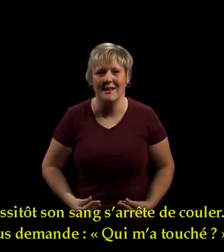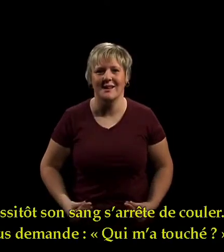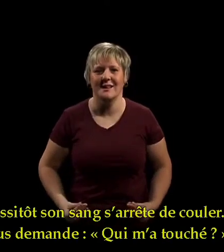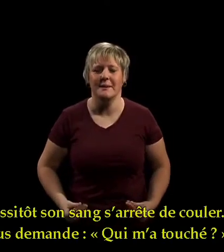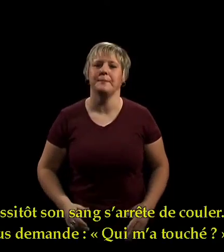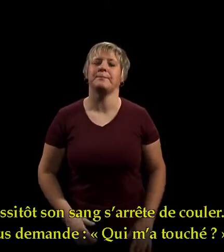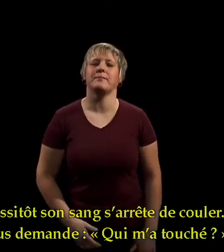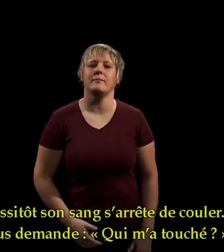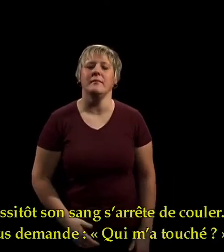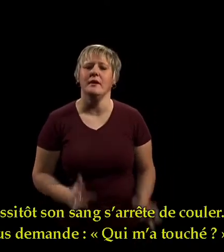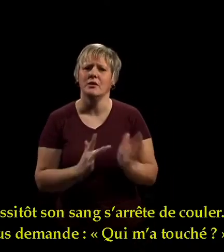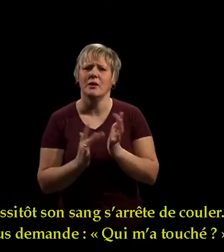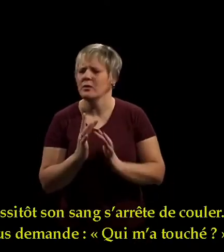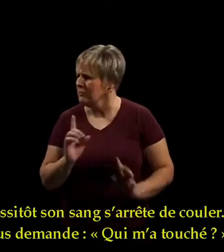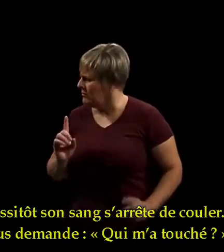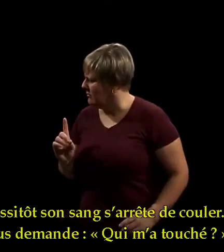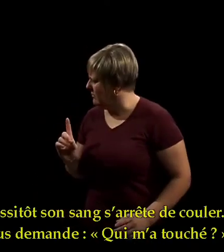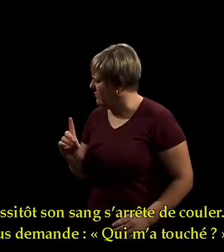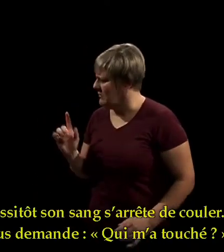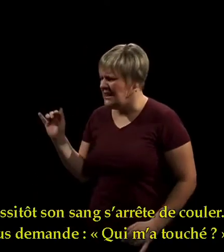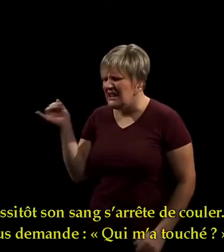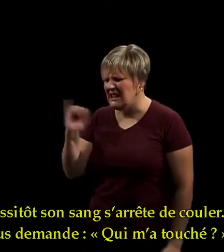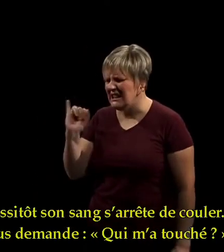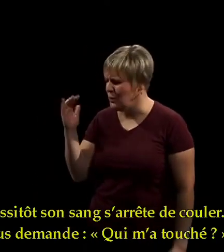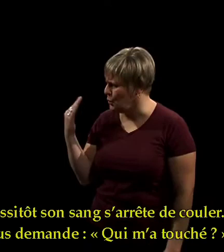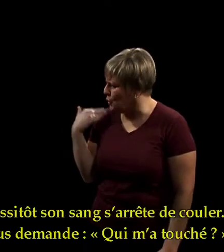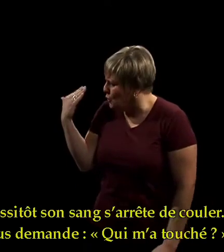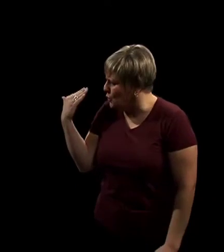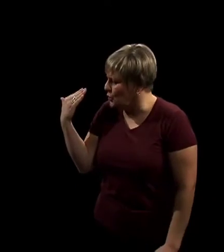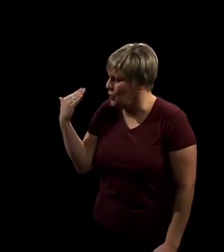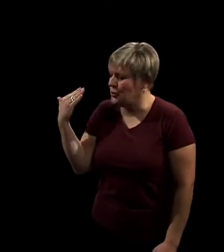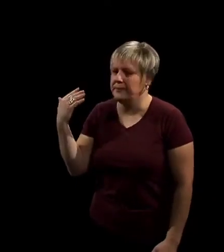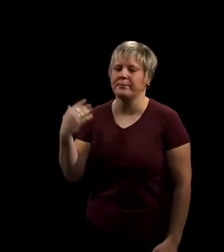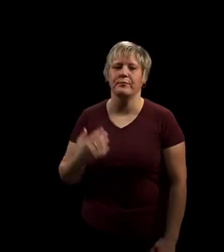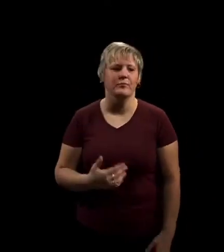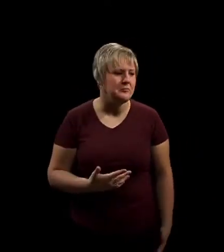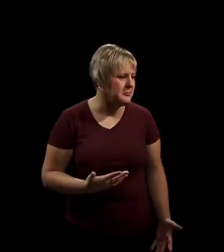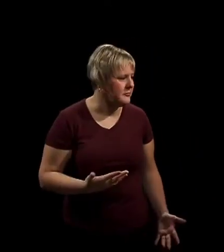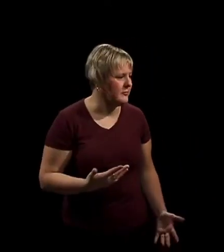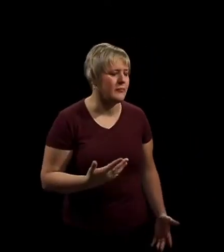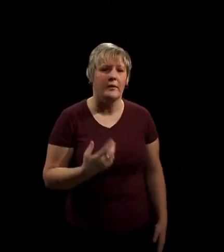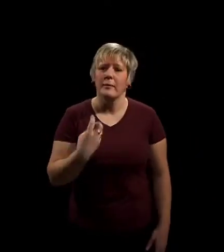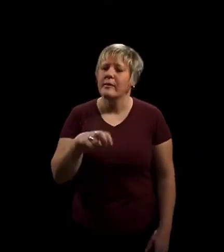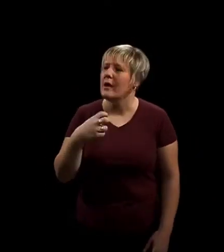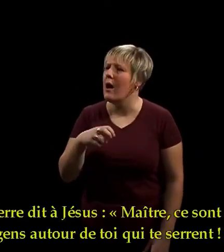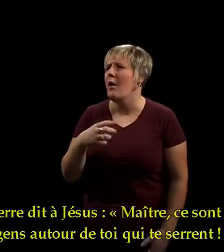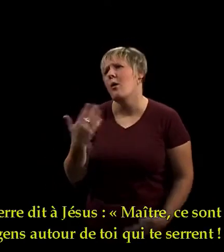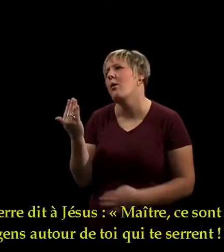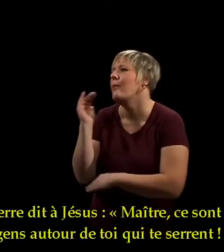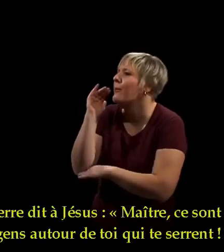Aussitôt, son sang s'arrête de couler. Jésus demande « Qui m'a touché ?» Pierre dit à Jésus « Maître, ce sont les gens autour de